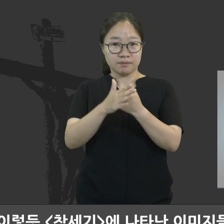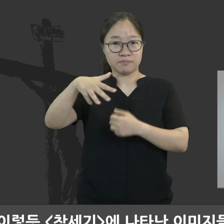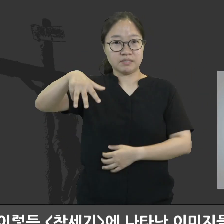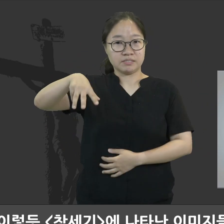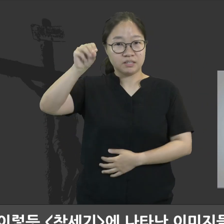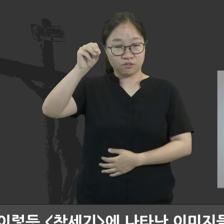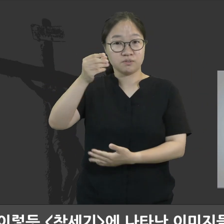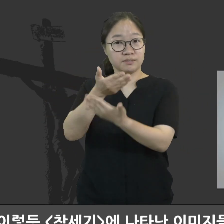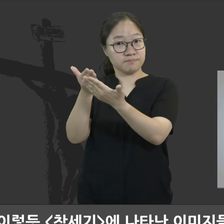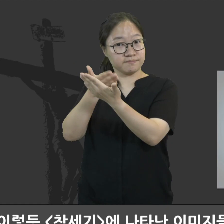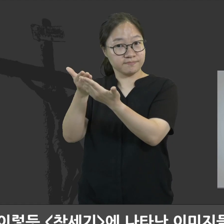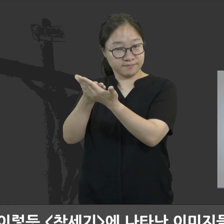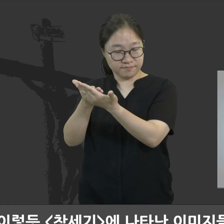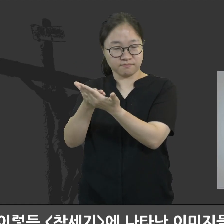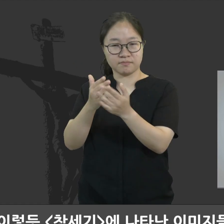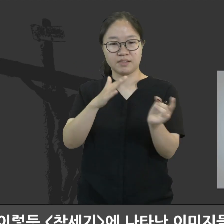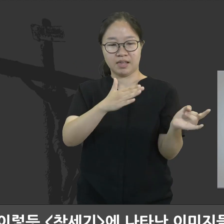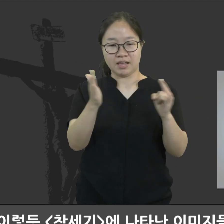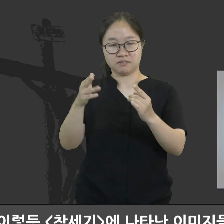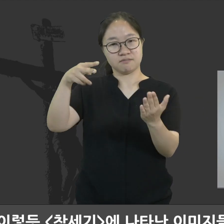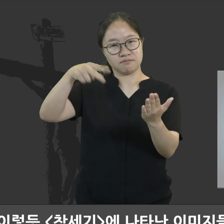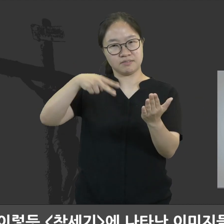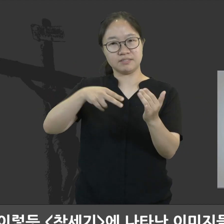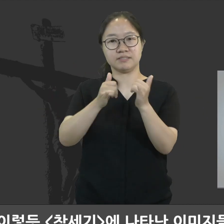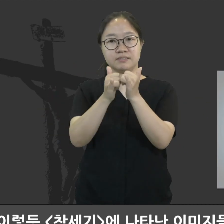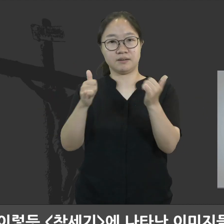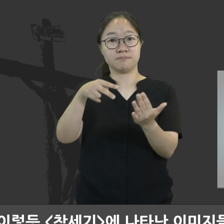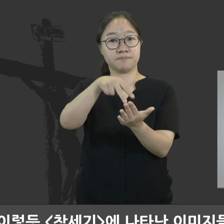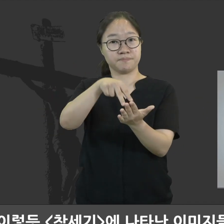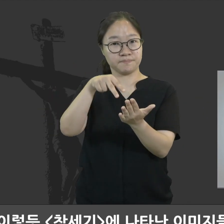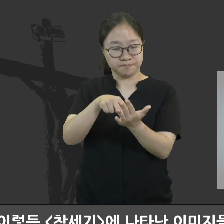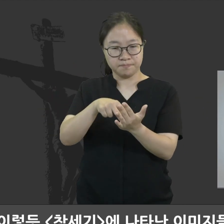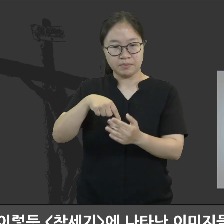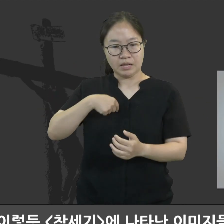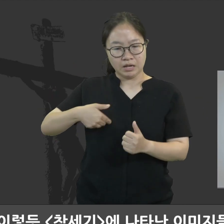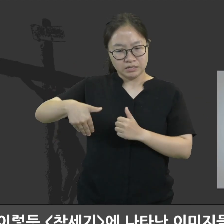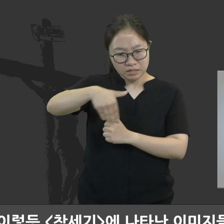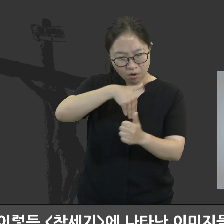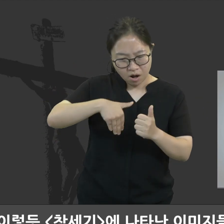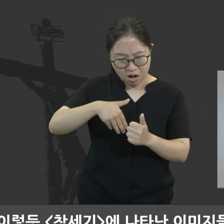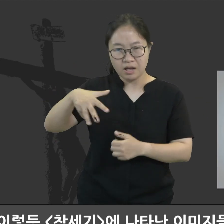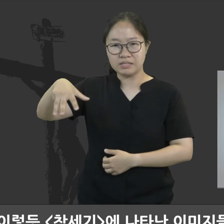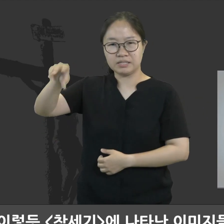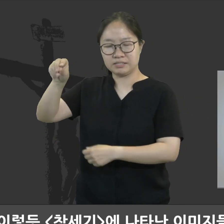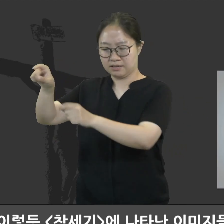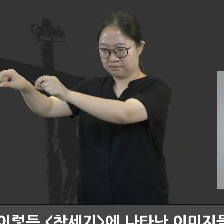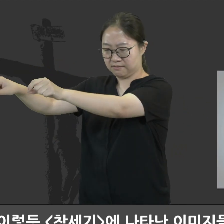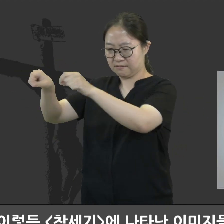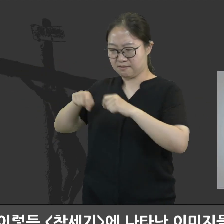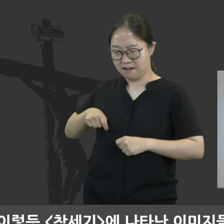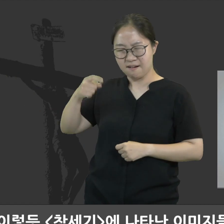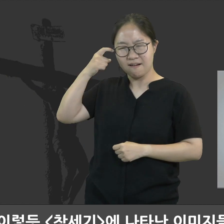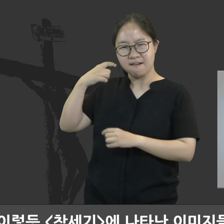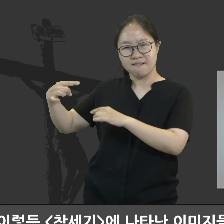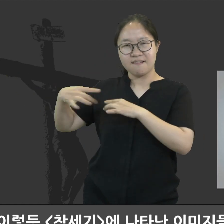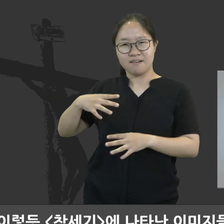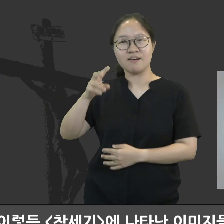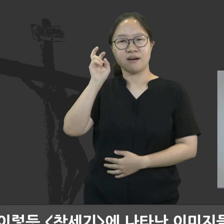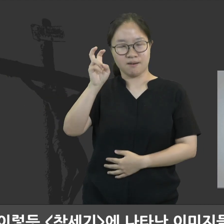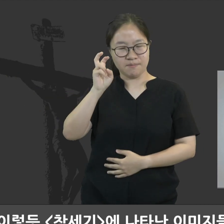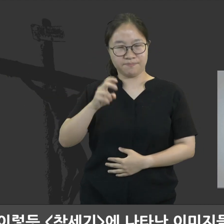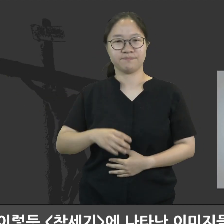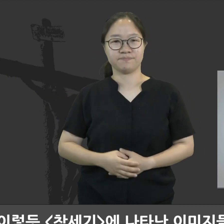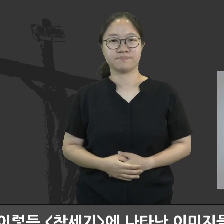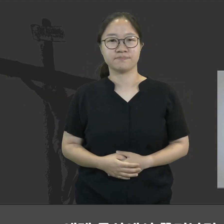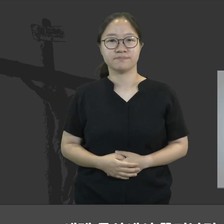창세기에 나타난 이미지들은 에스겔서의 원독자들로 하여금 자신들의 상황을 창세기에 빗대어 바라보게 했을